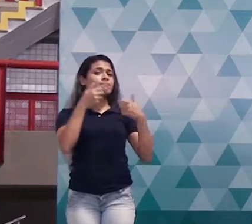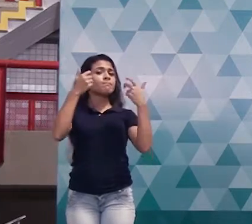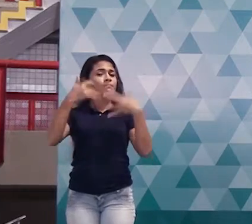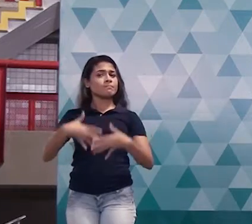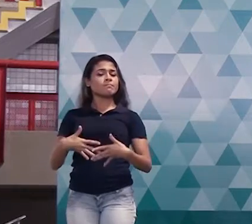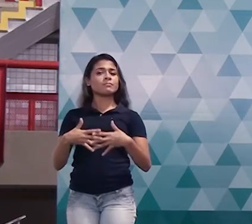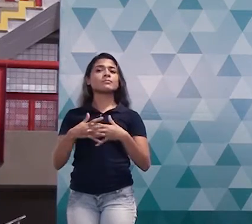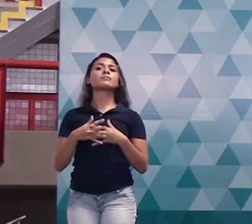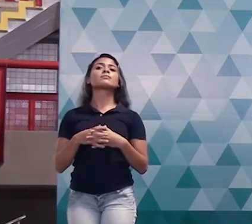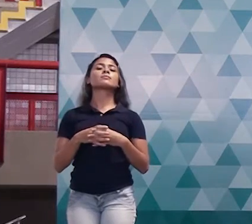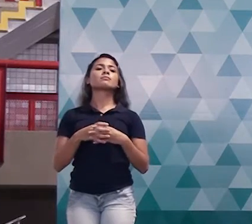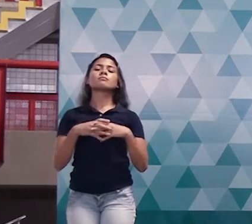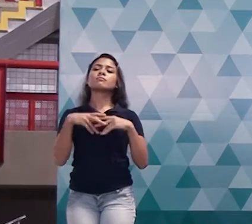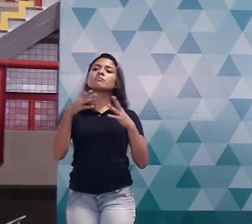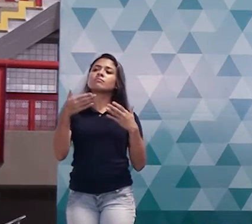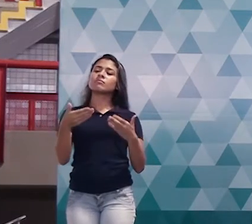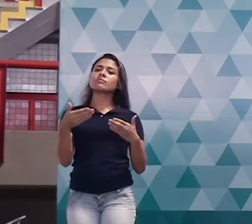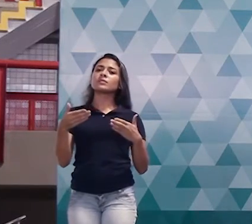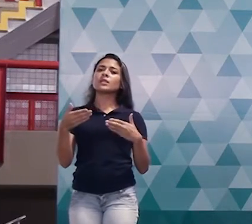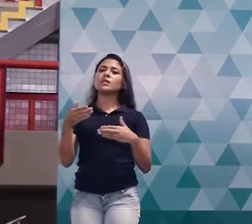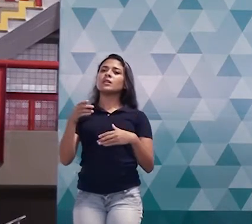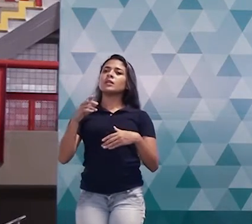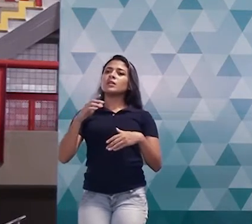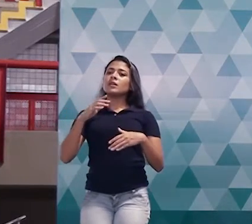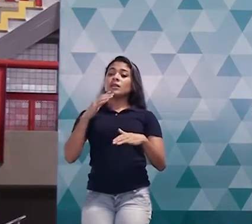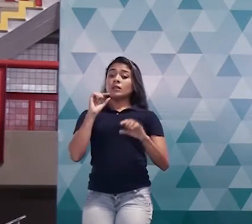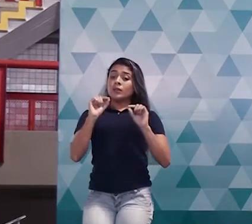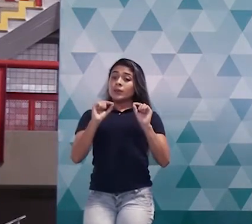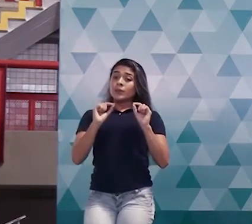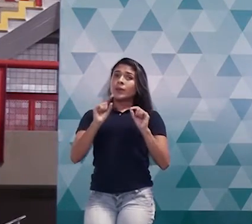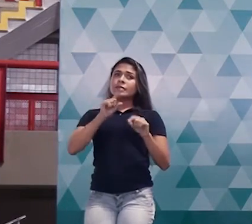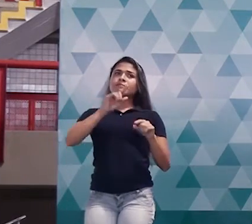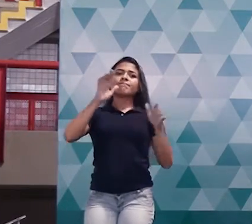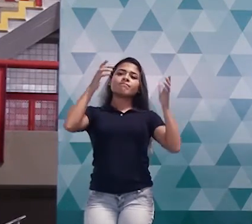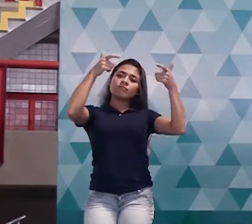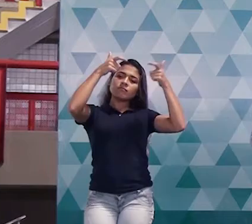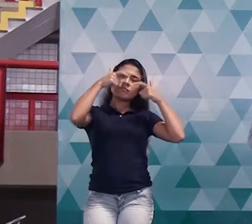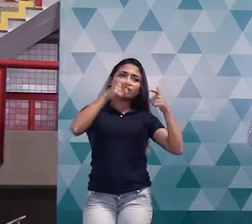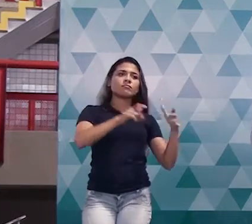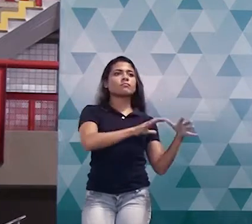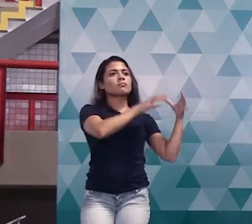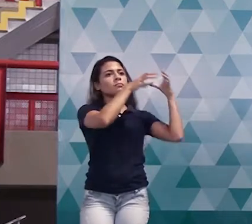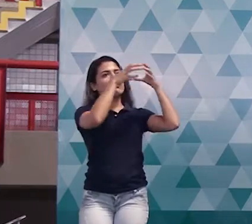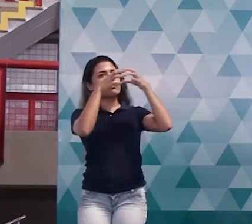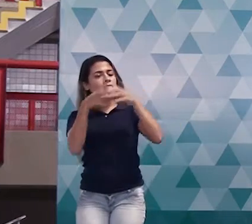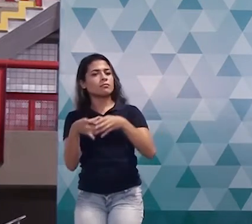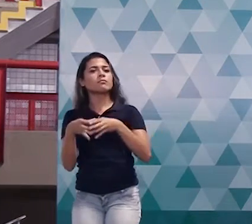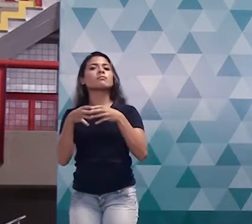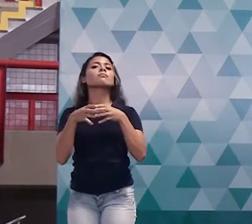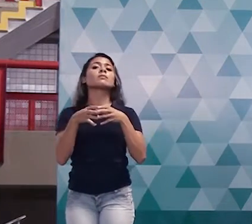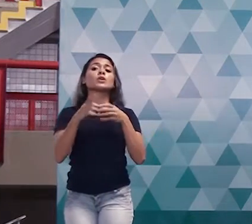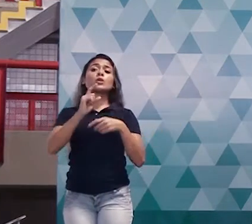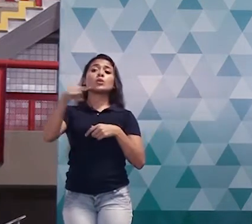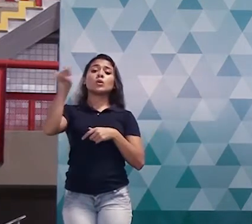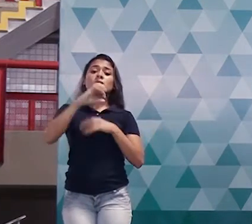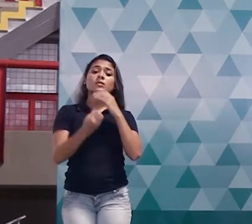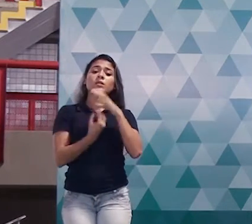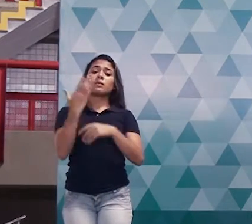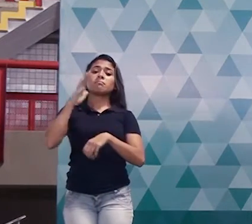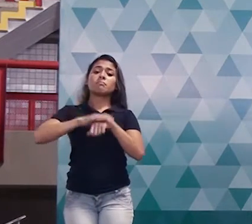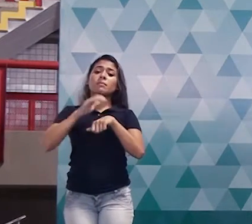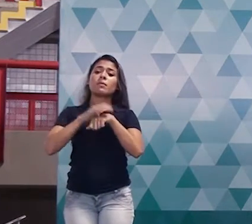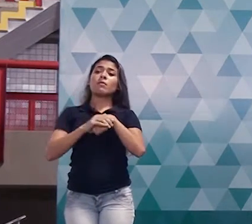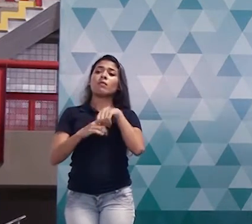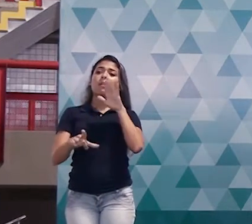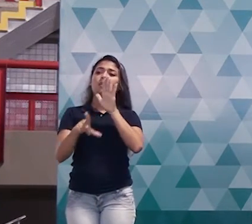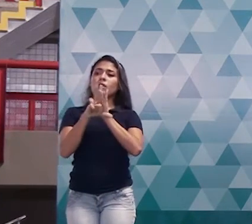Pois vamos lá. Então, com a chegada do Império, aí nós vamos precisar das nossas próprias leis, porque não fazia